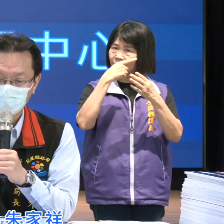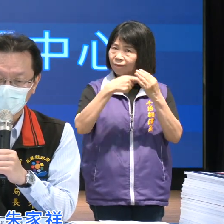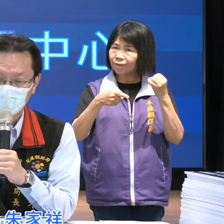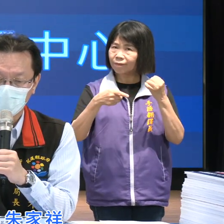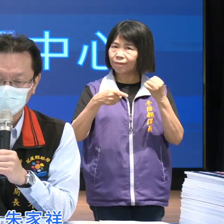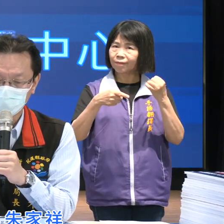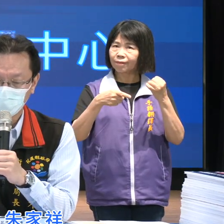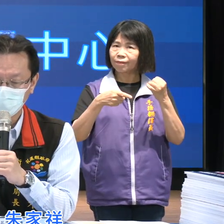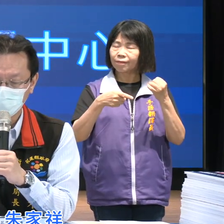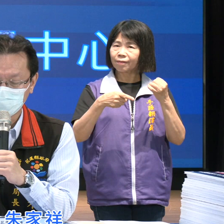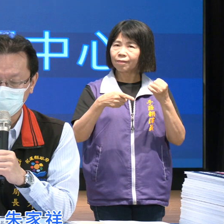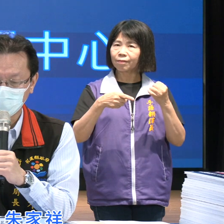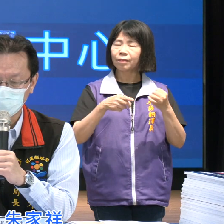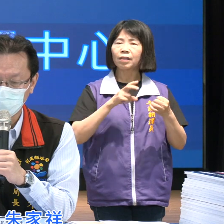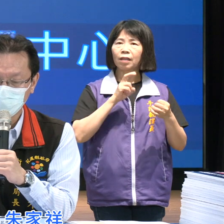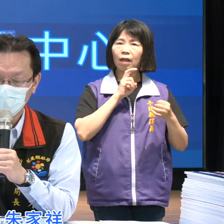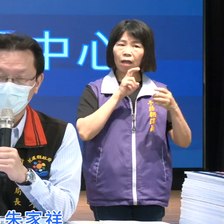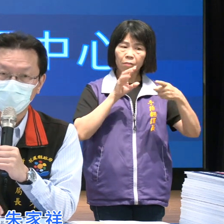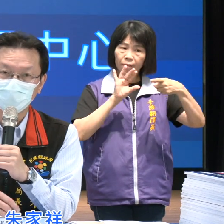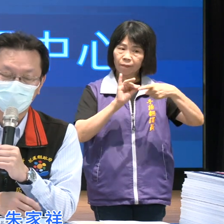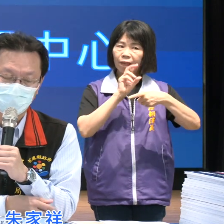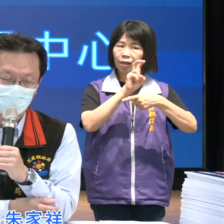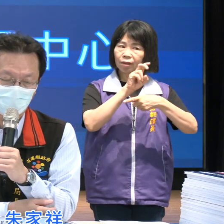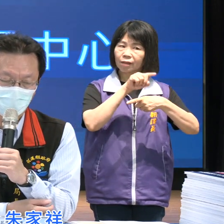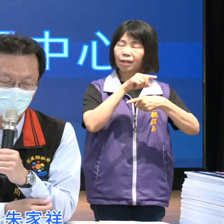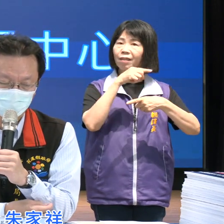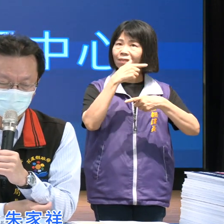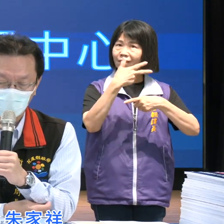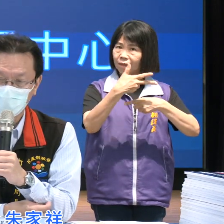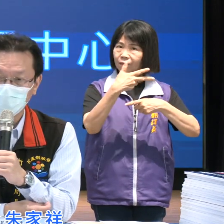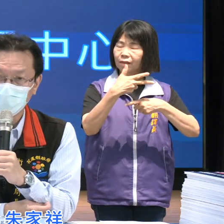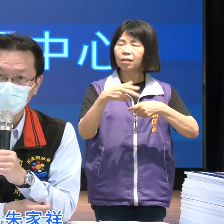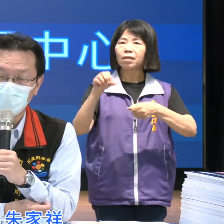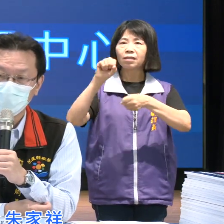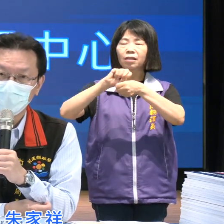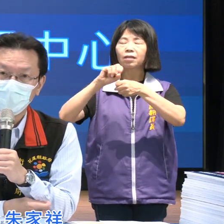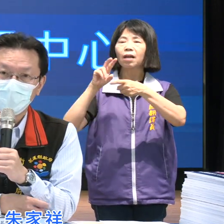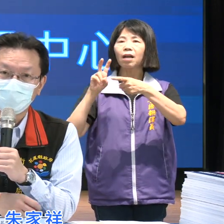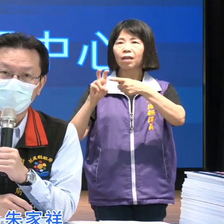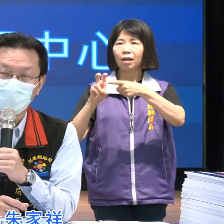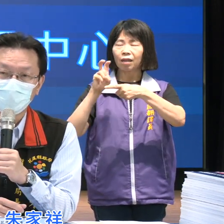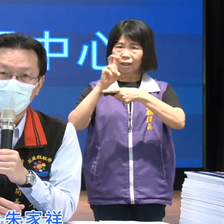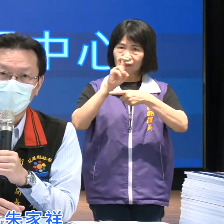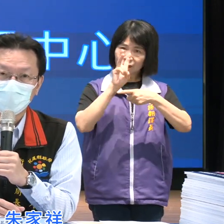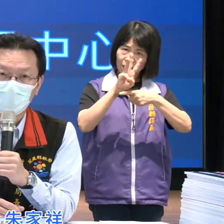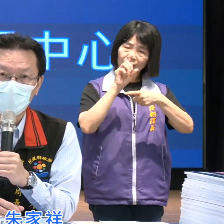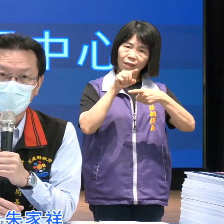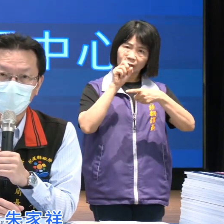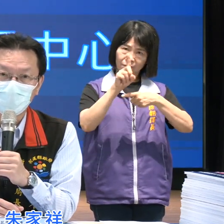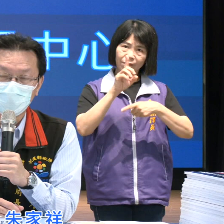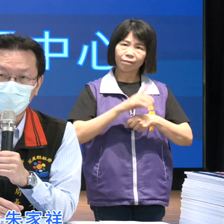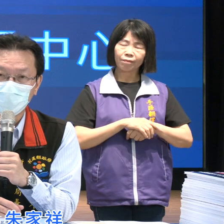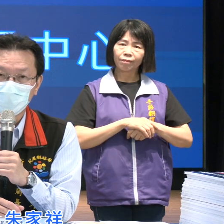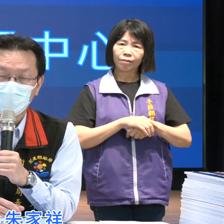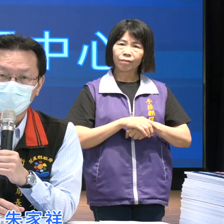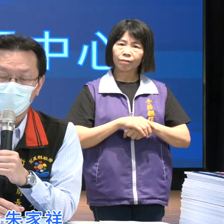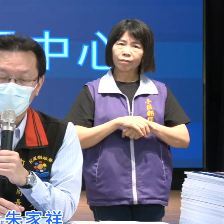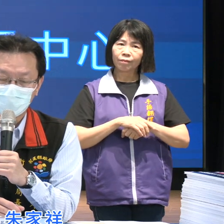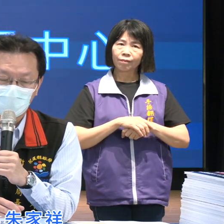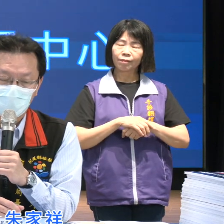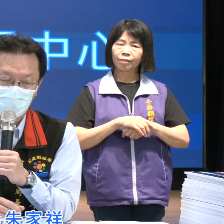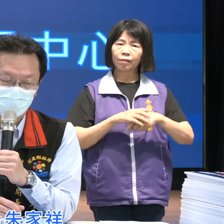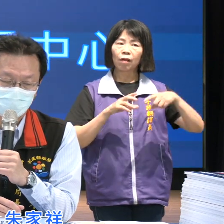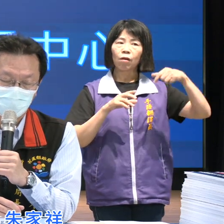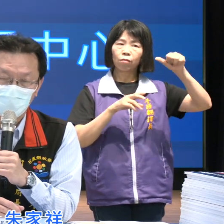来讲，是从20.7又增加到23.1哈。所以在这连续